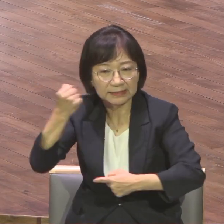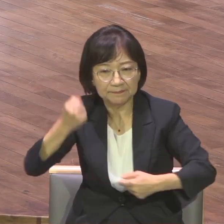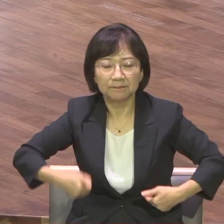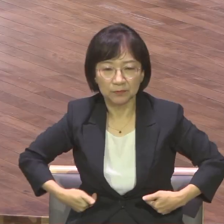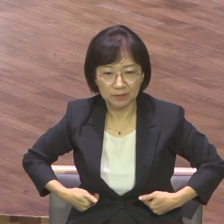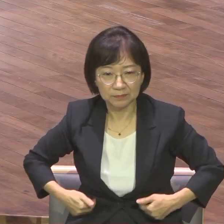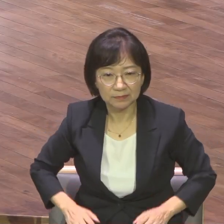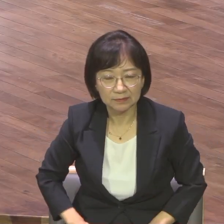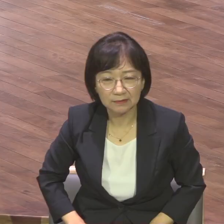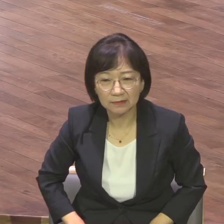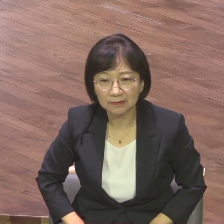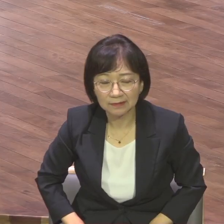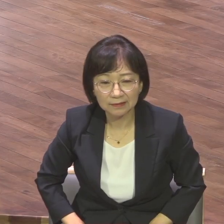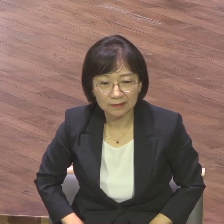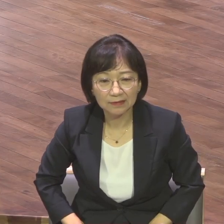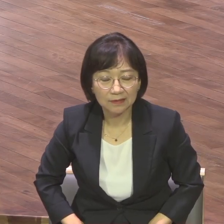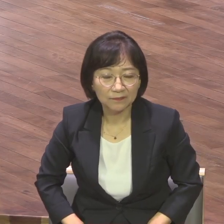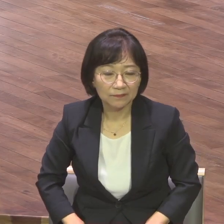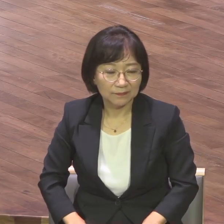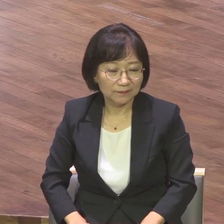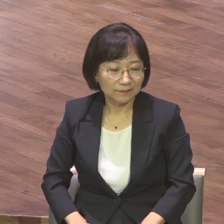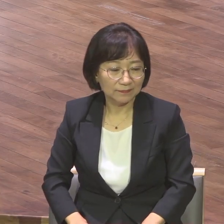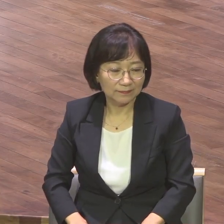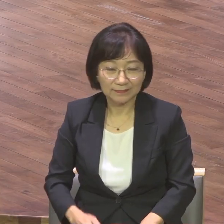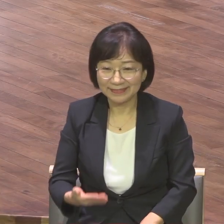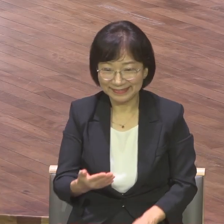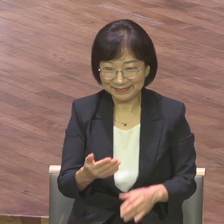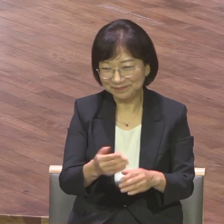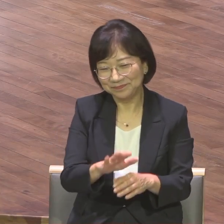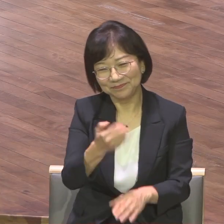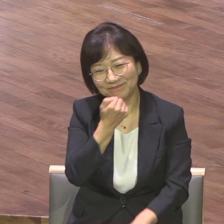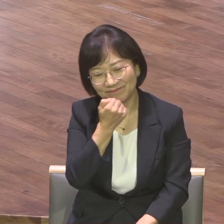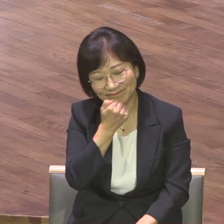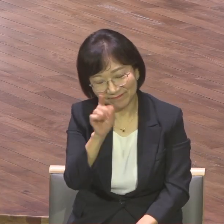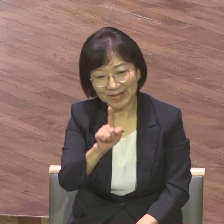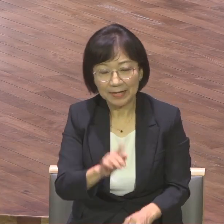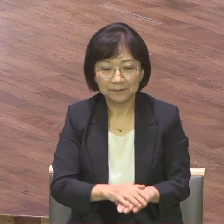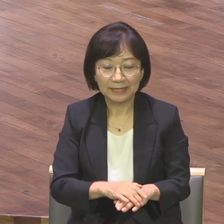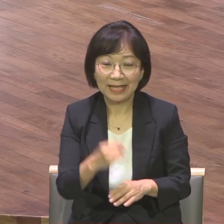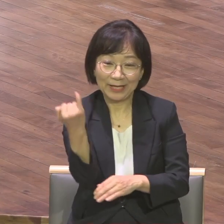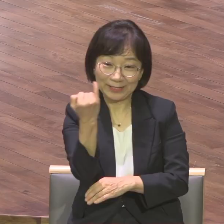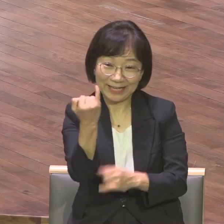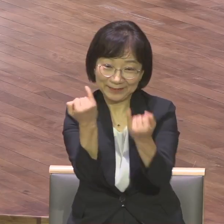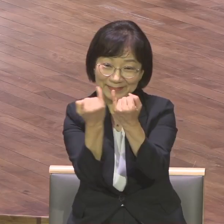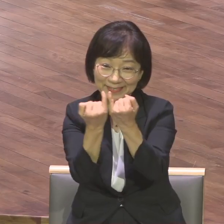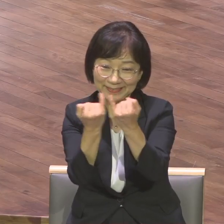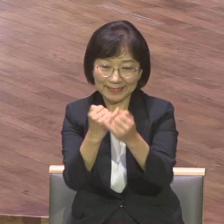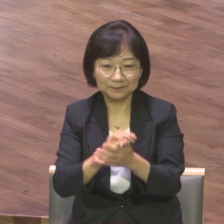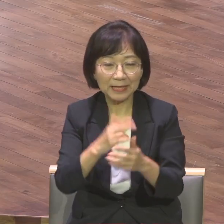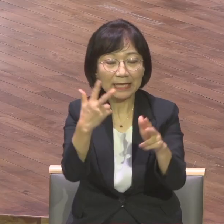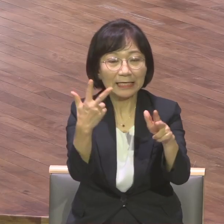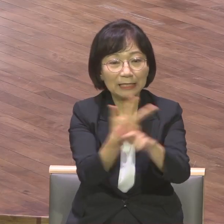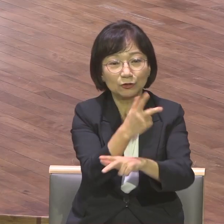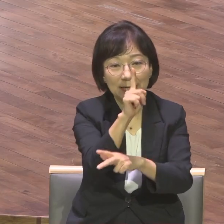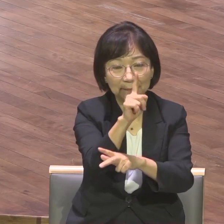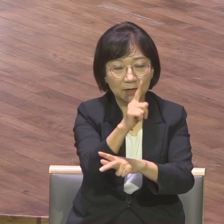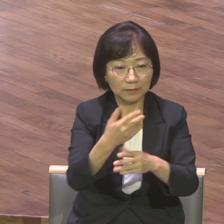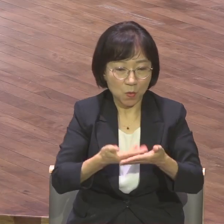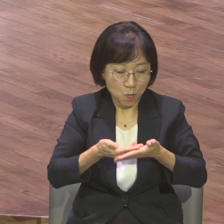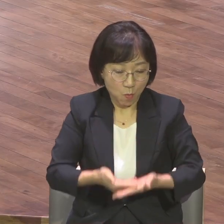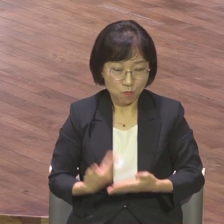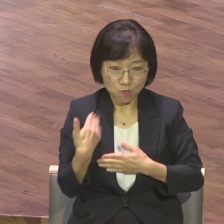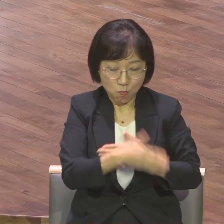여러분 일주일에 한 번씩이라도요 자기 체중을 이렇게 재보는 이 여성들, 체중계를